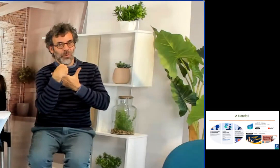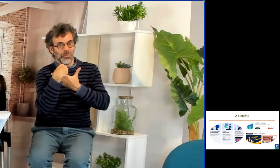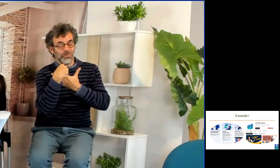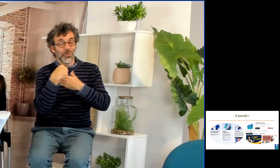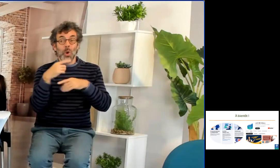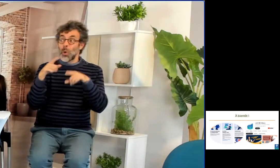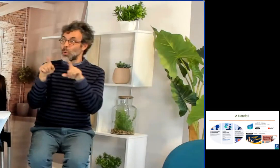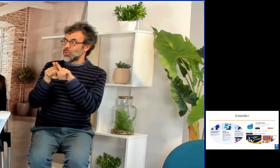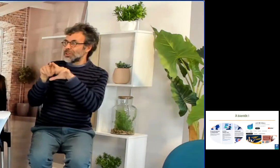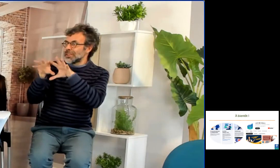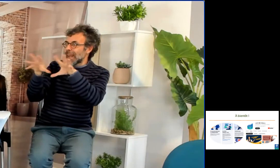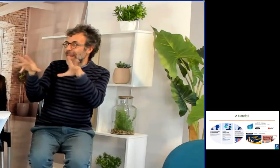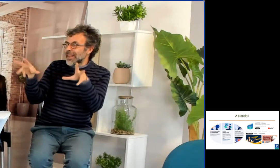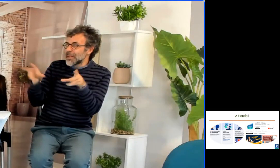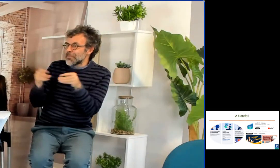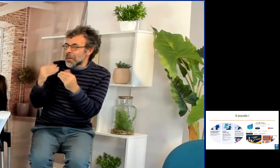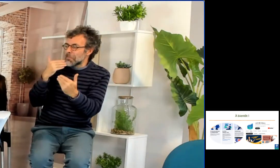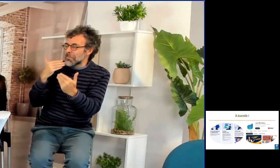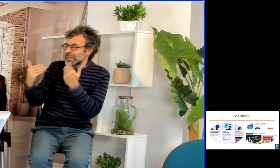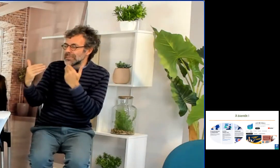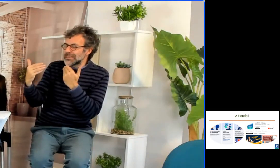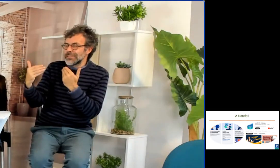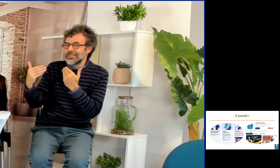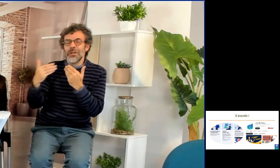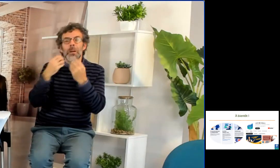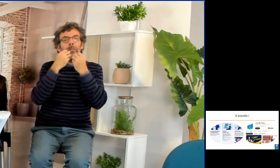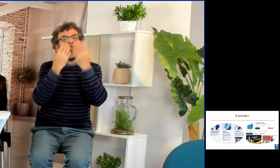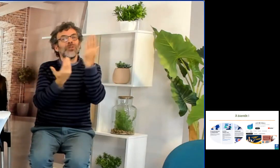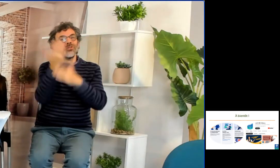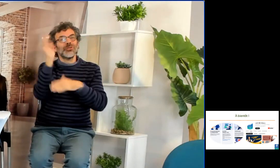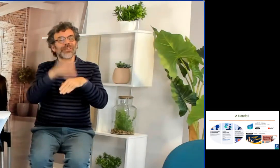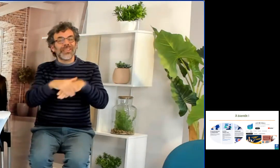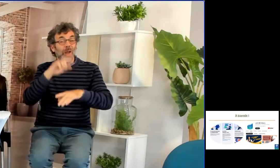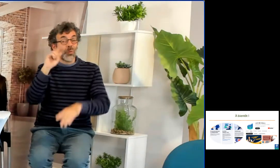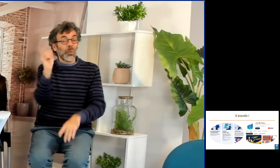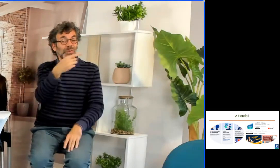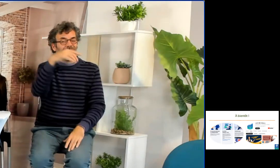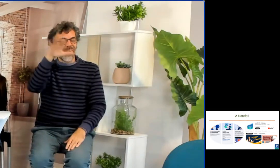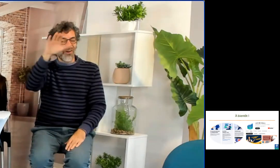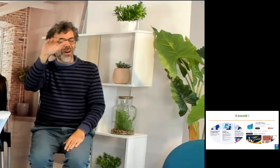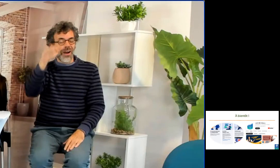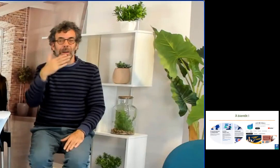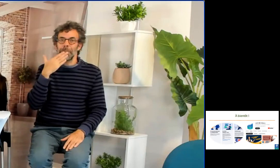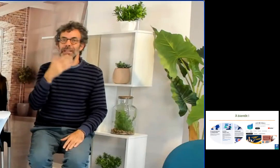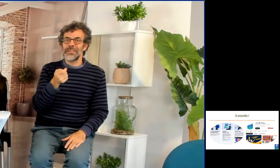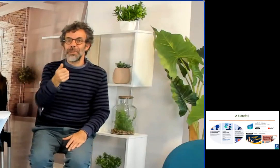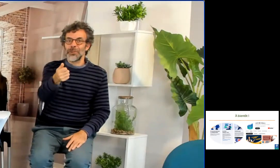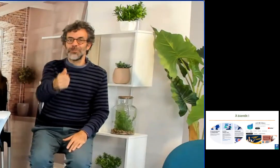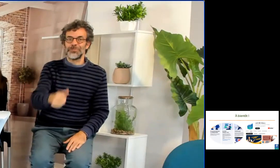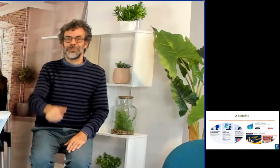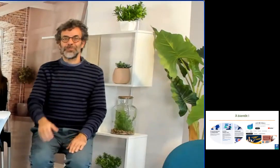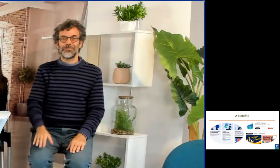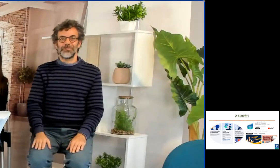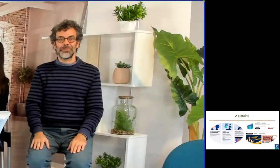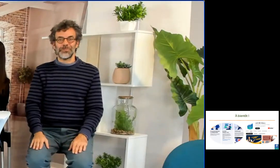ainsi que toute l'équipe qui nous accompagne. Bonne journée à tous. Merci à tous, à bientôt.